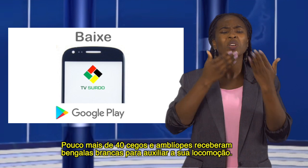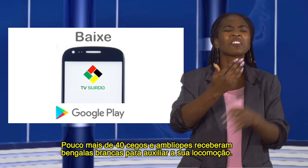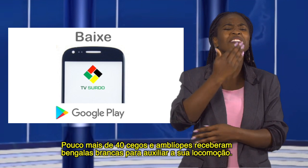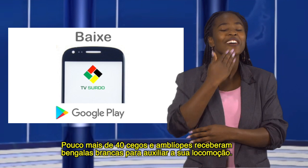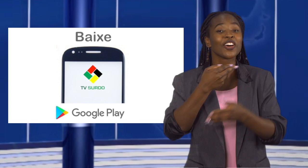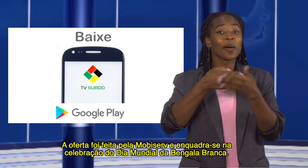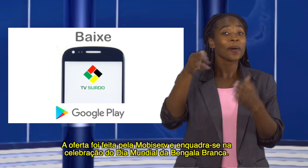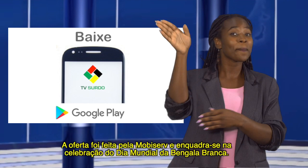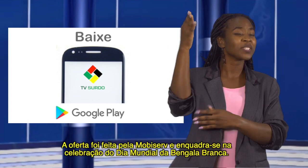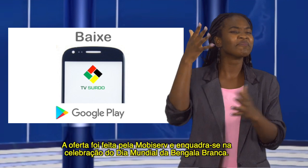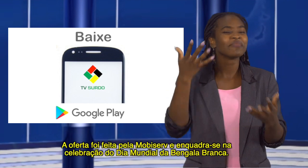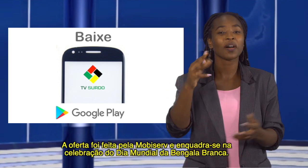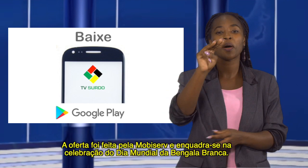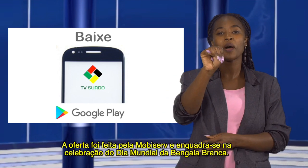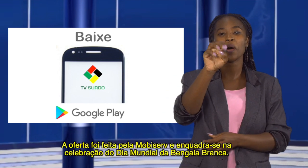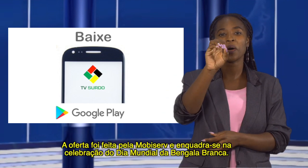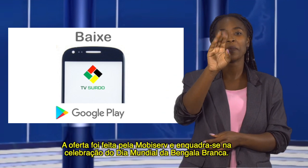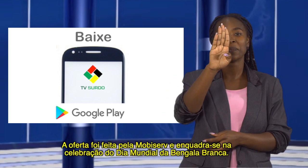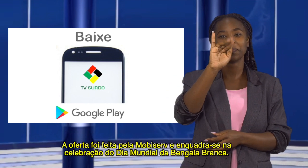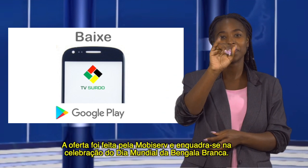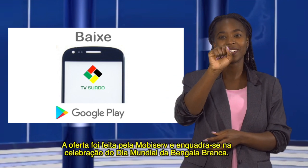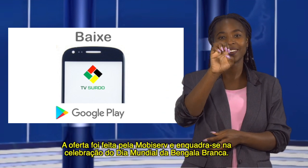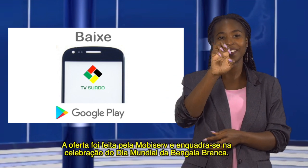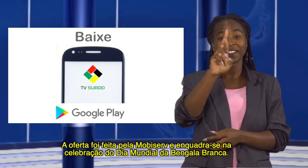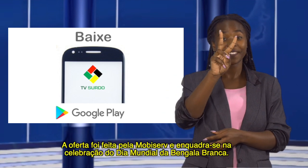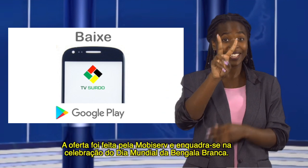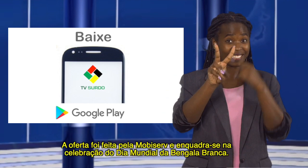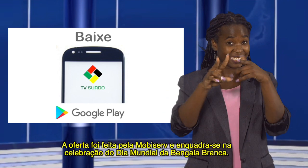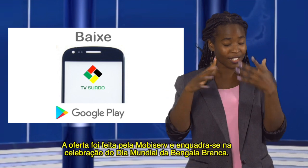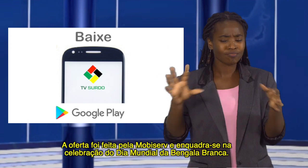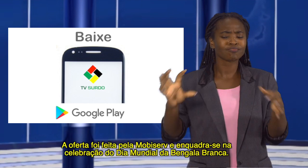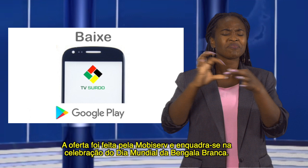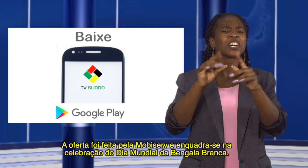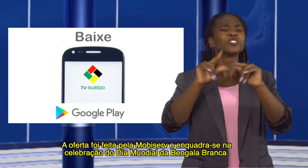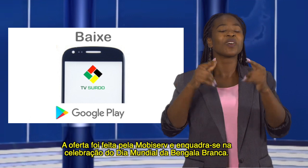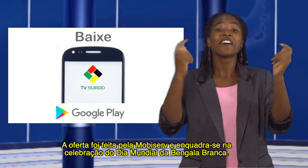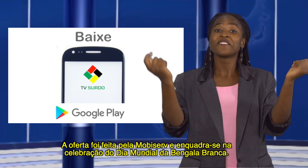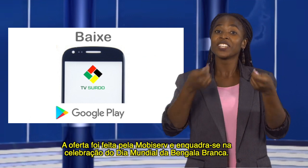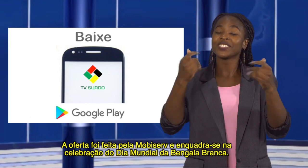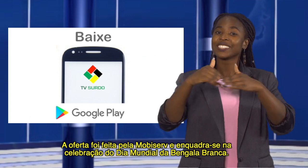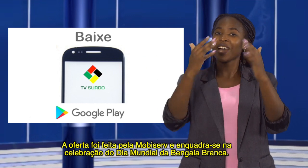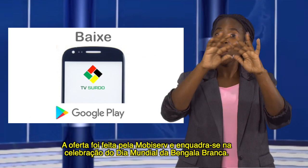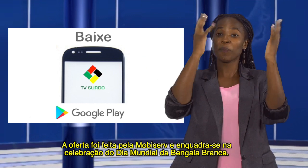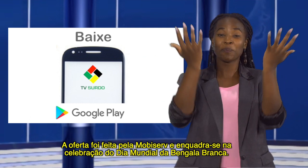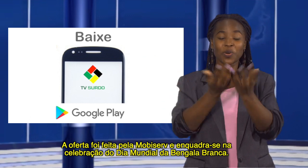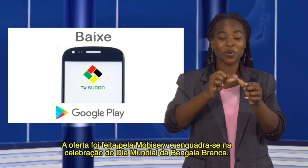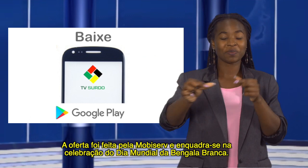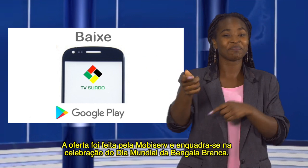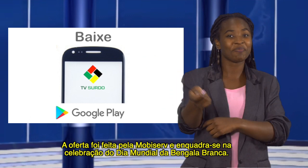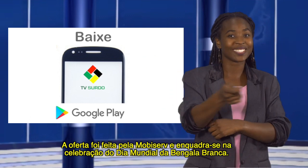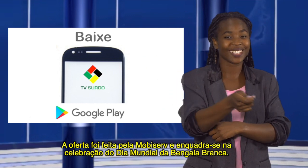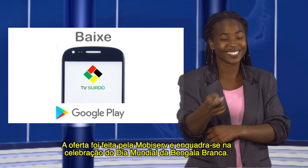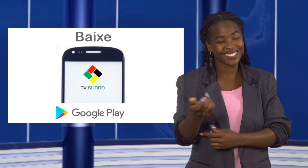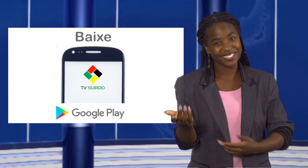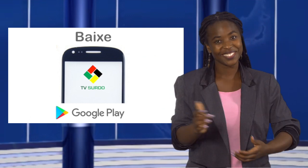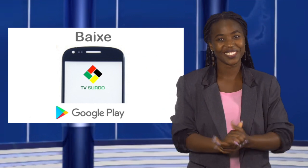auxiliar a sua locomoção. A oferta foi feita pelo Mobiserve e enquadra-se na celebração do Dia Mundial